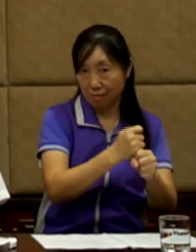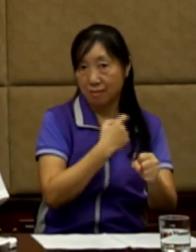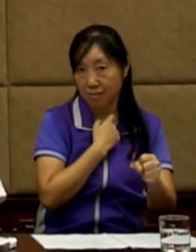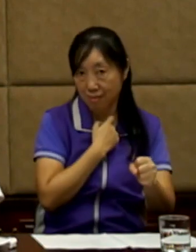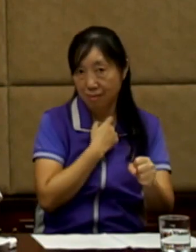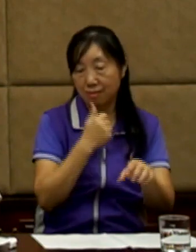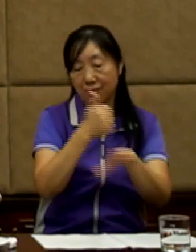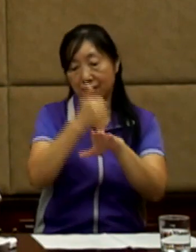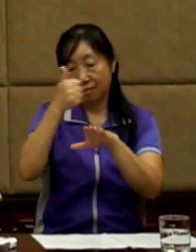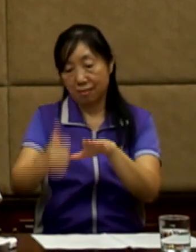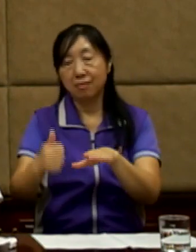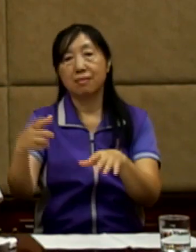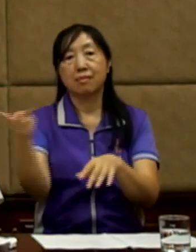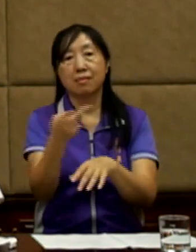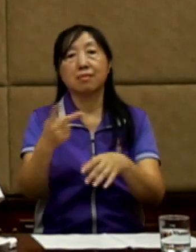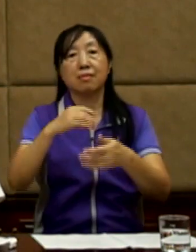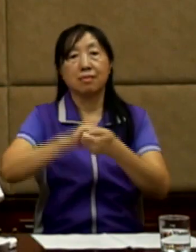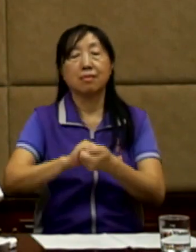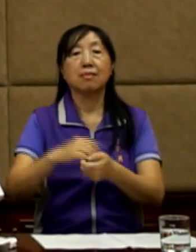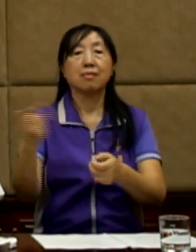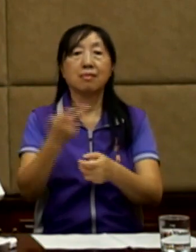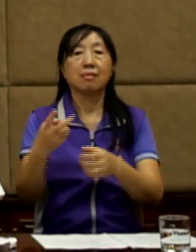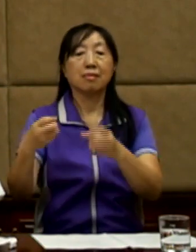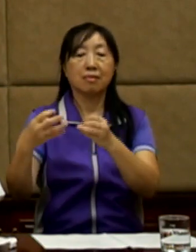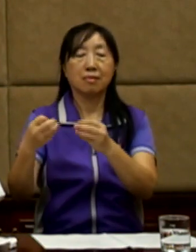提到上次要民事跟DPE这个案子，请